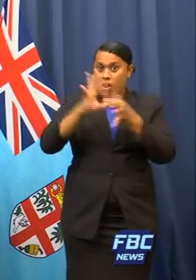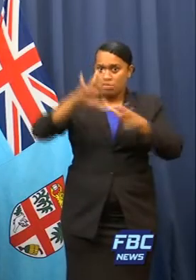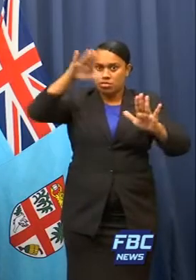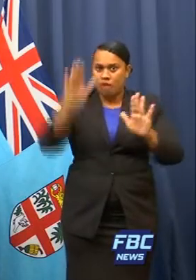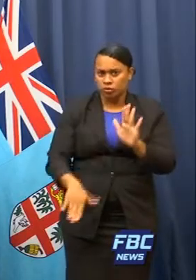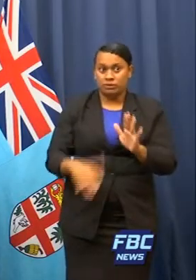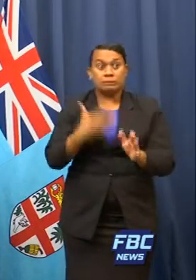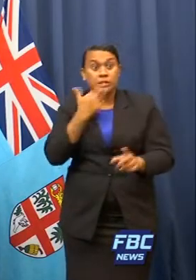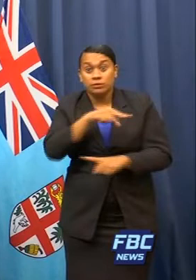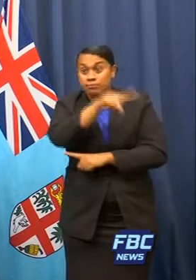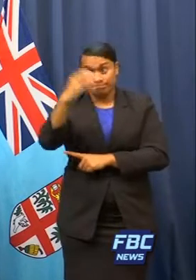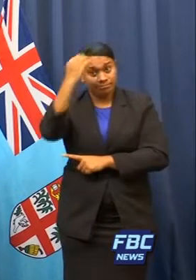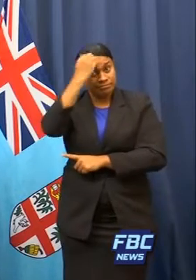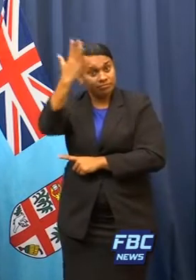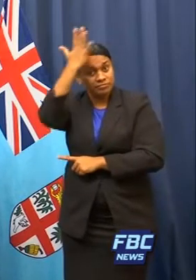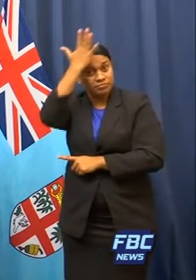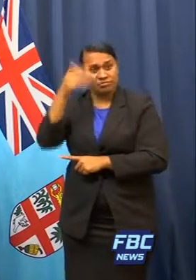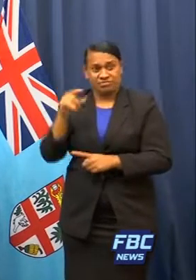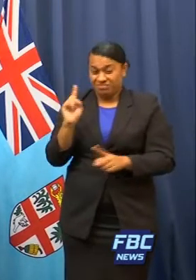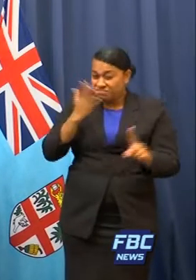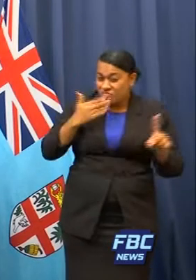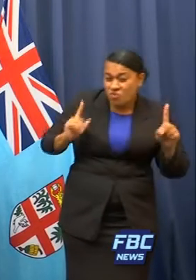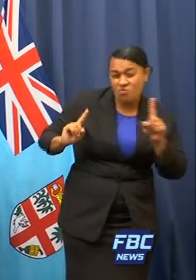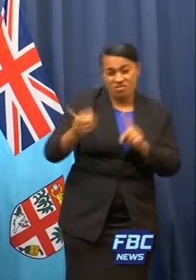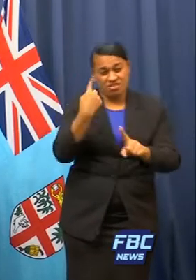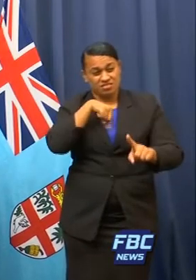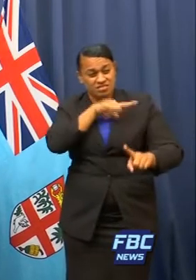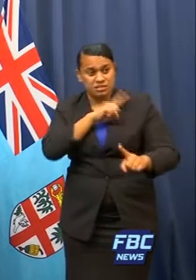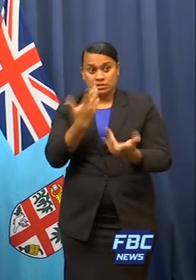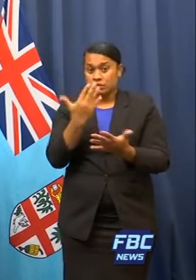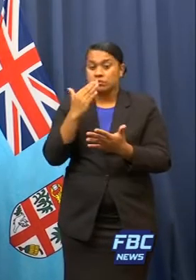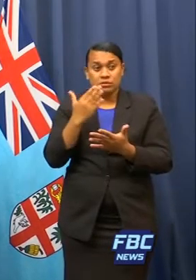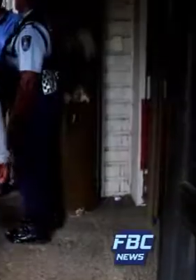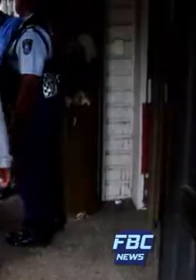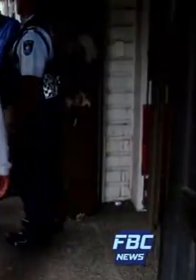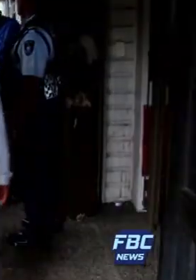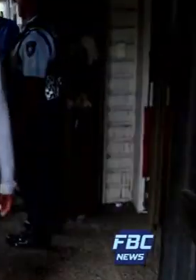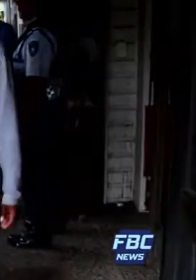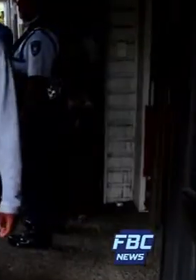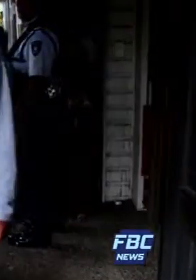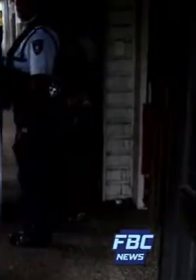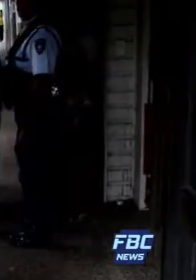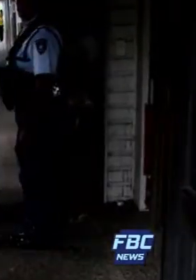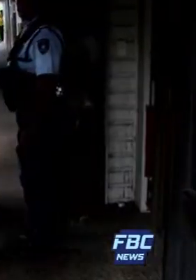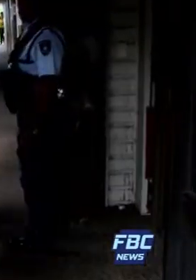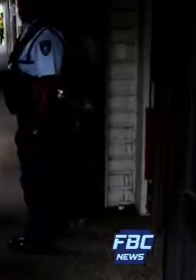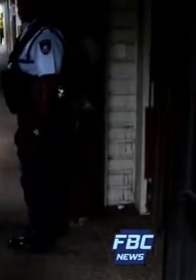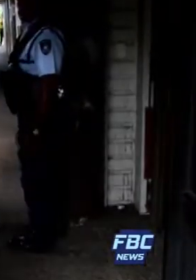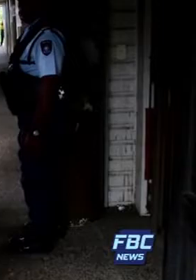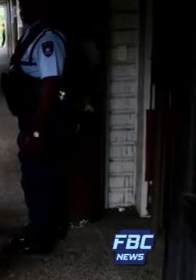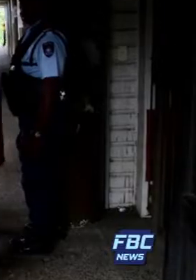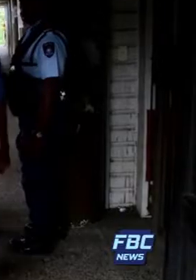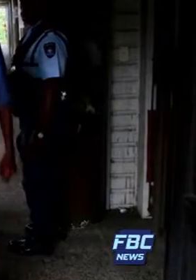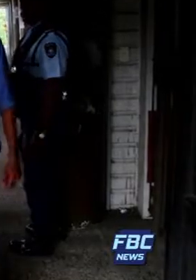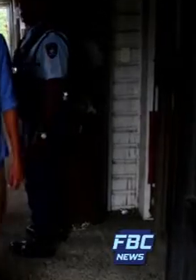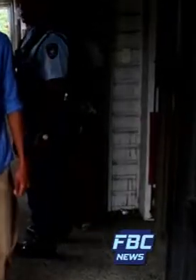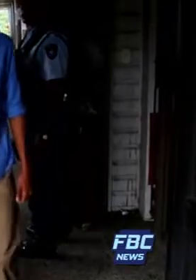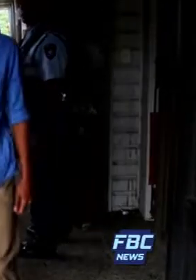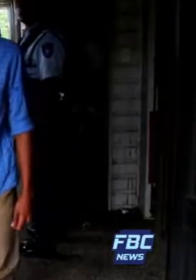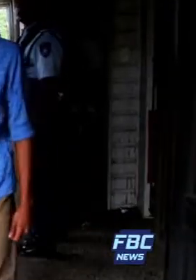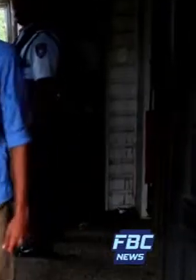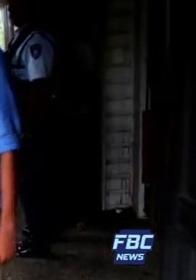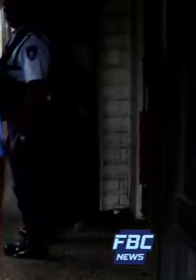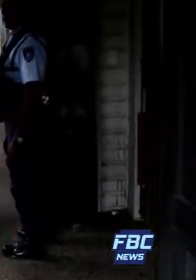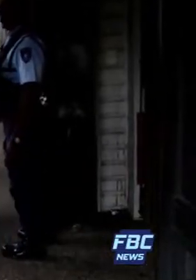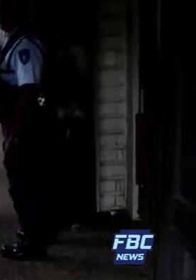na nonde lulu ni mate ni tu vorenge mbani marama ni kurambuita ka na nona dhururawa na Vice Chancellor me baka ni mbiutu na